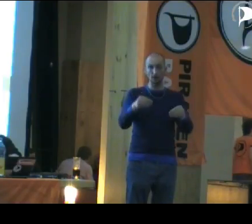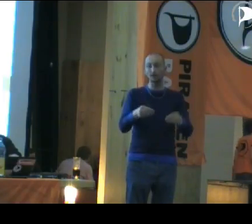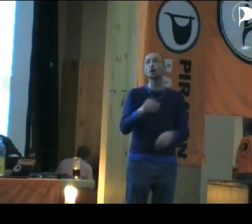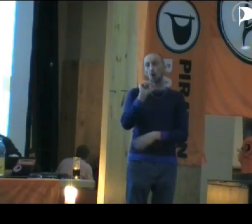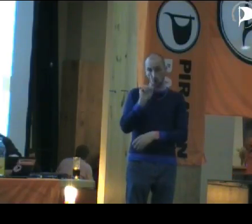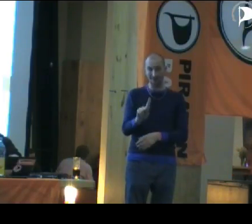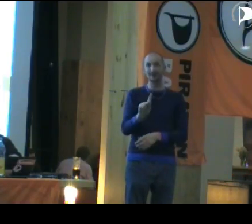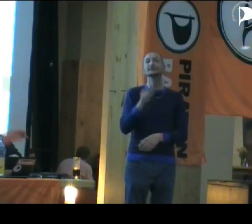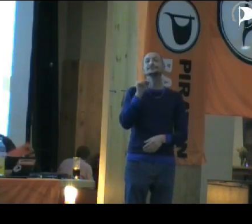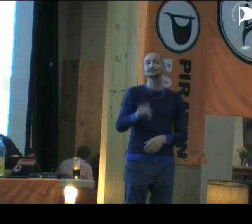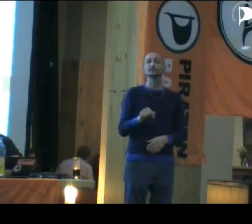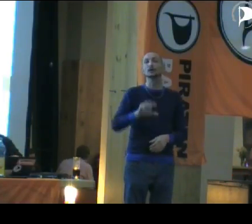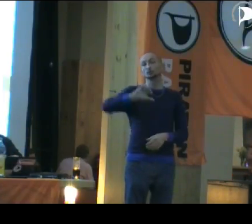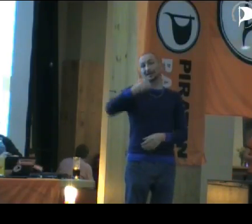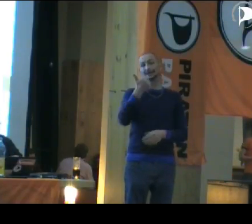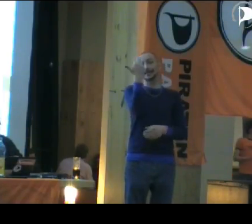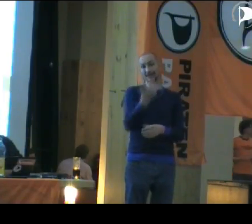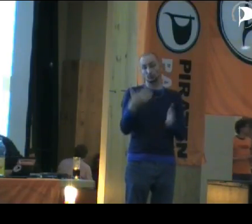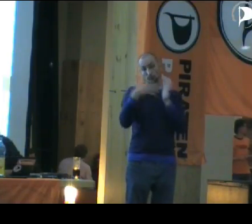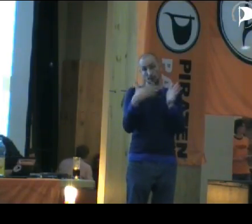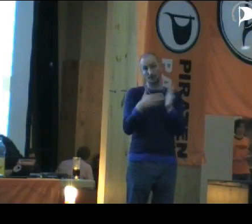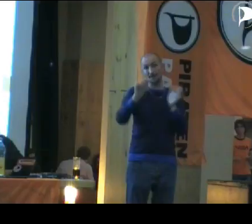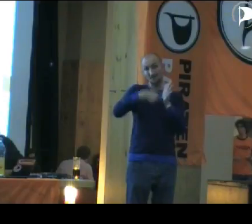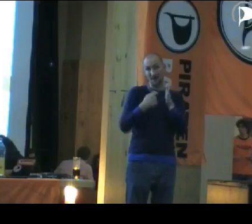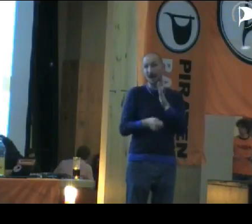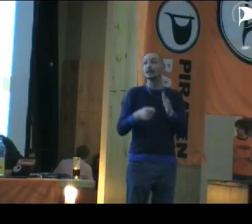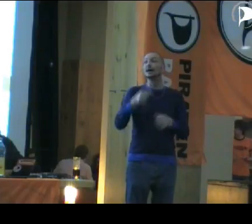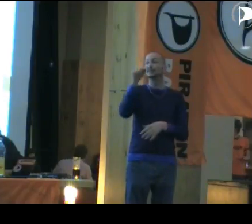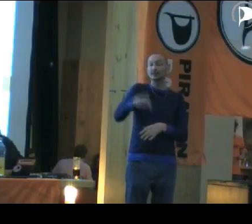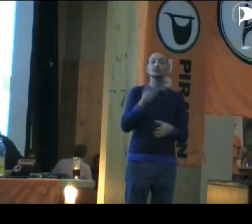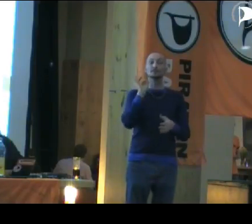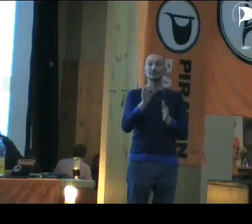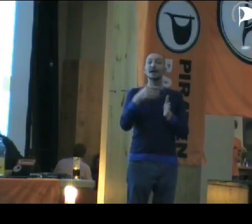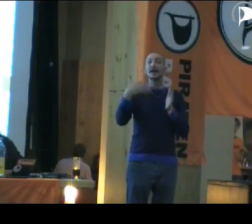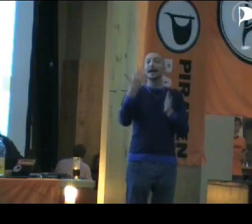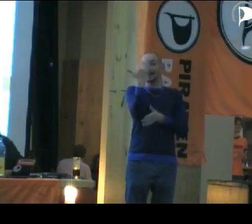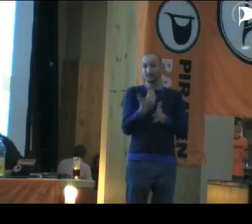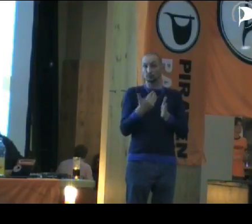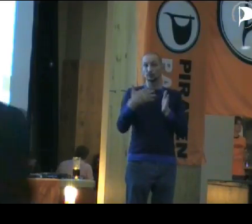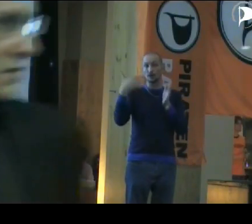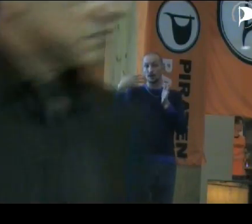angenommen wir werden zuerst gerät und mit der anderen kandidaten für das recht uns bewahren